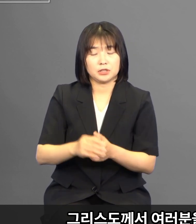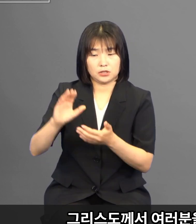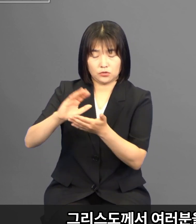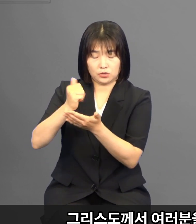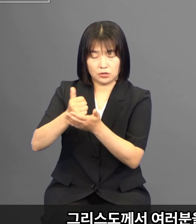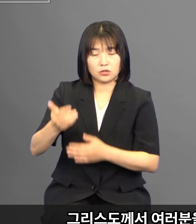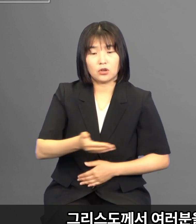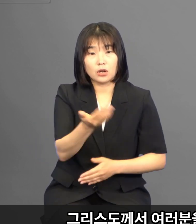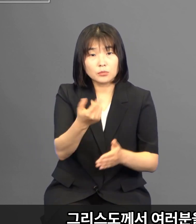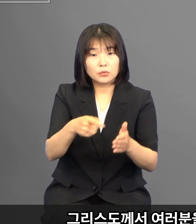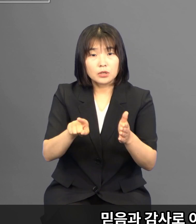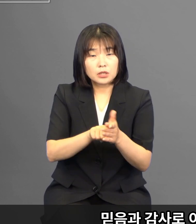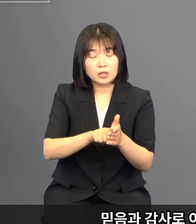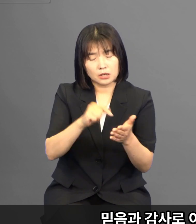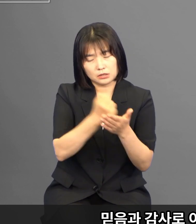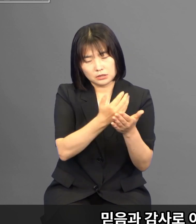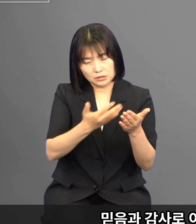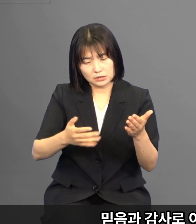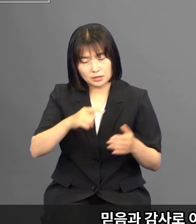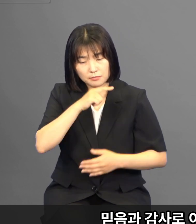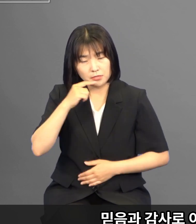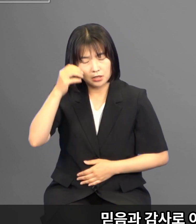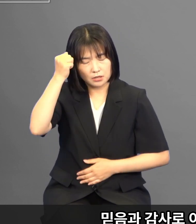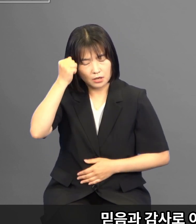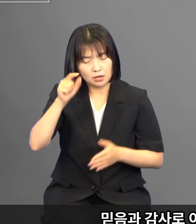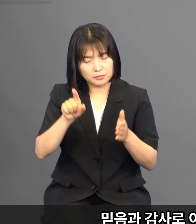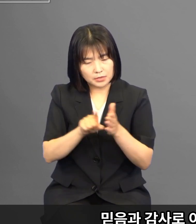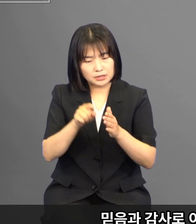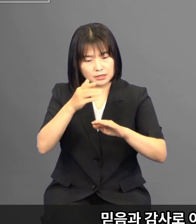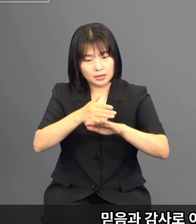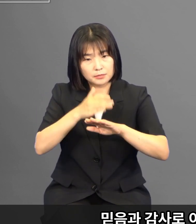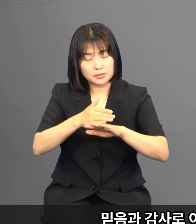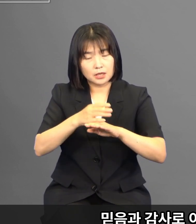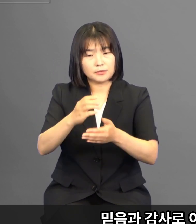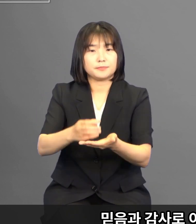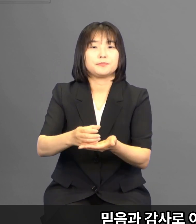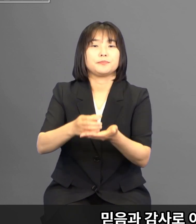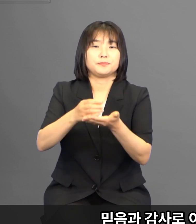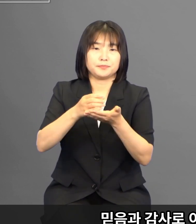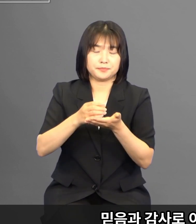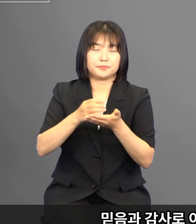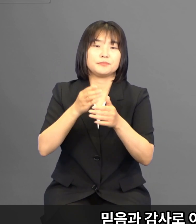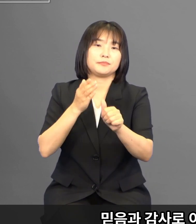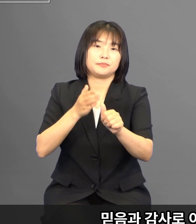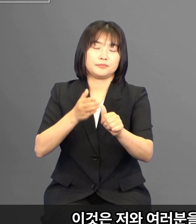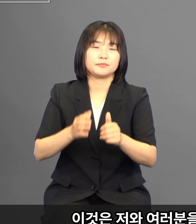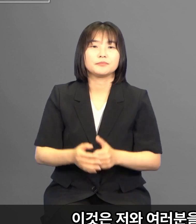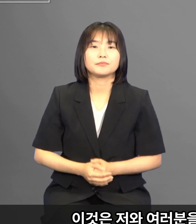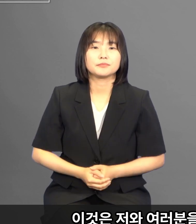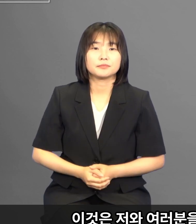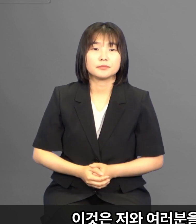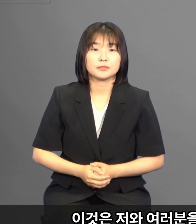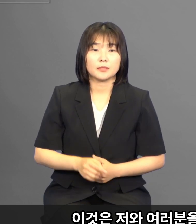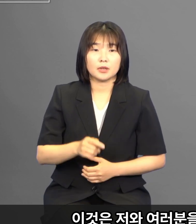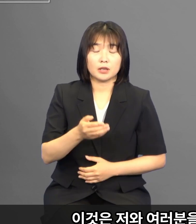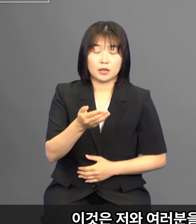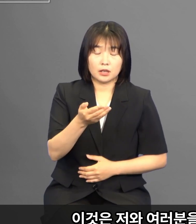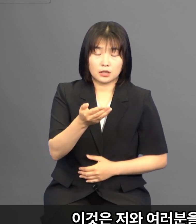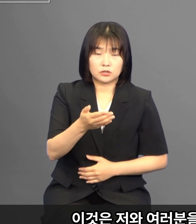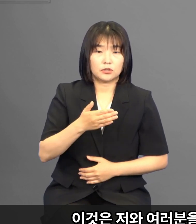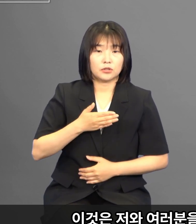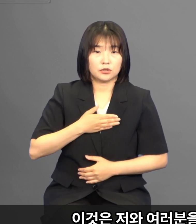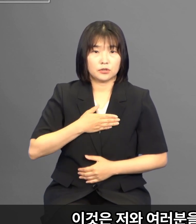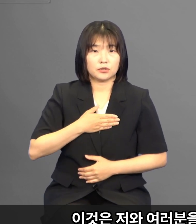피를 기억하면서 믿음과 감사로 이 잔을 받으시기 바랍니다. 이것은 저와 여러분이